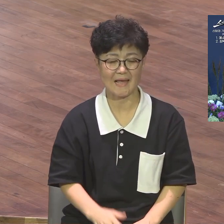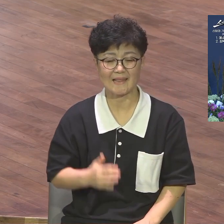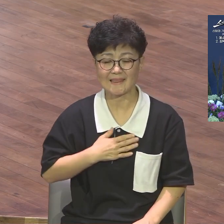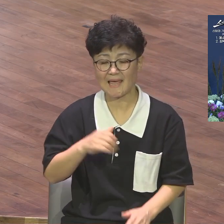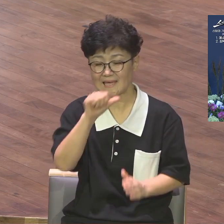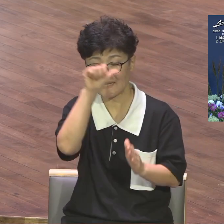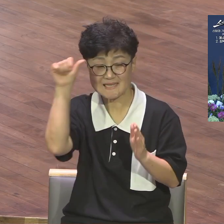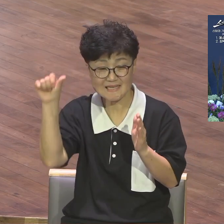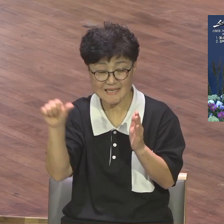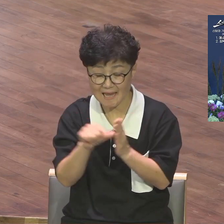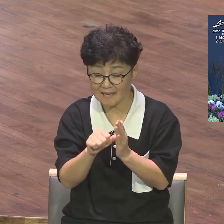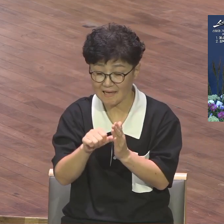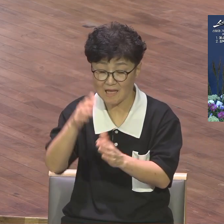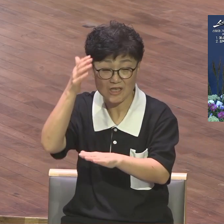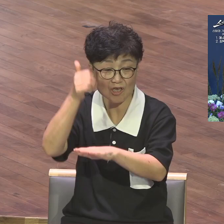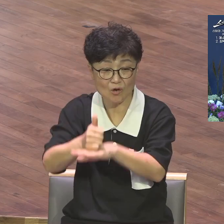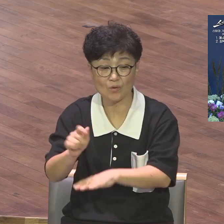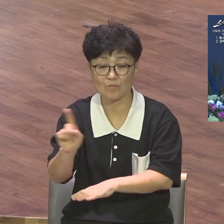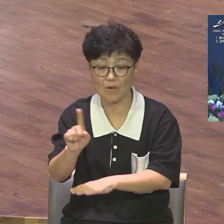인생을 마무리하느냐.